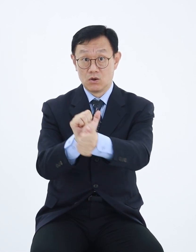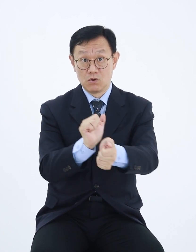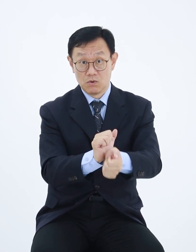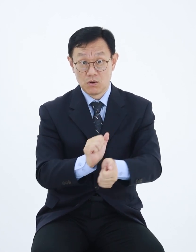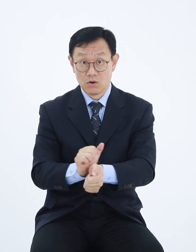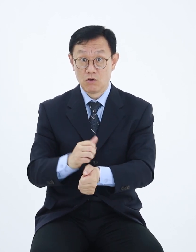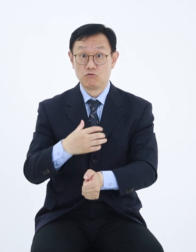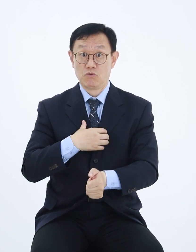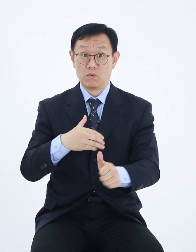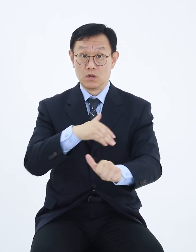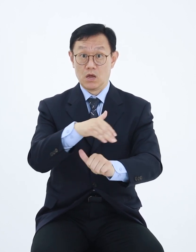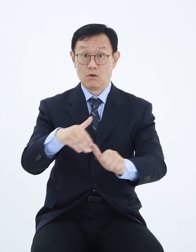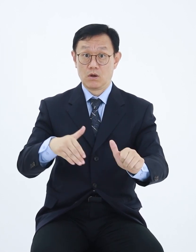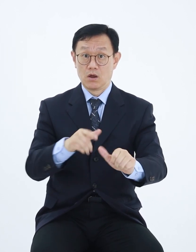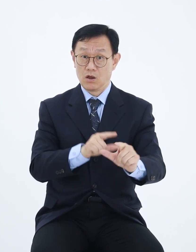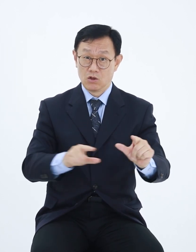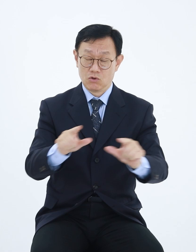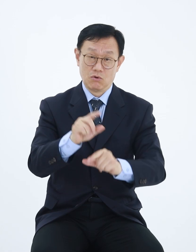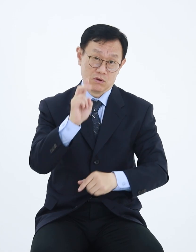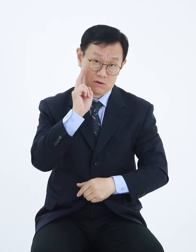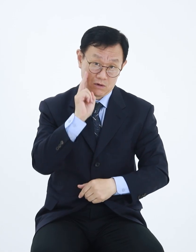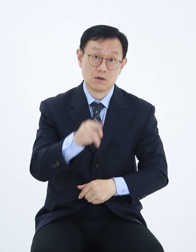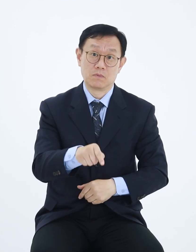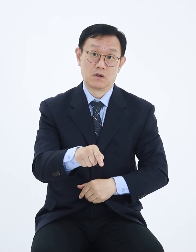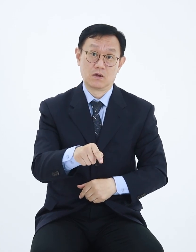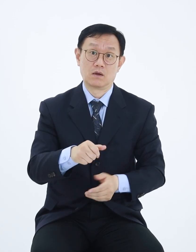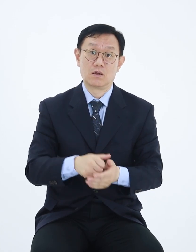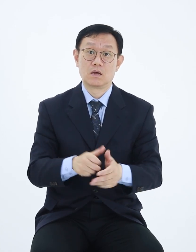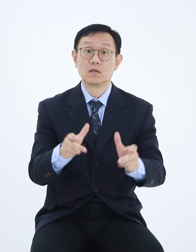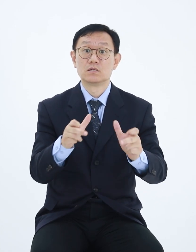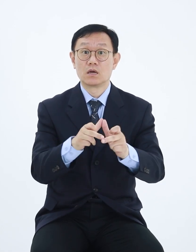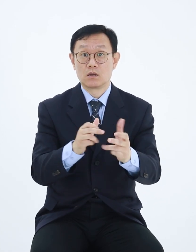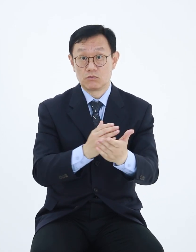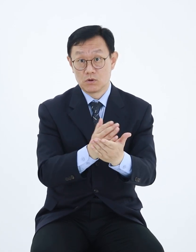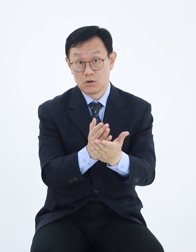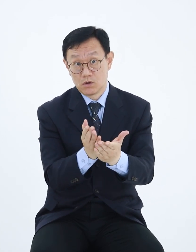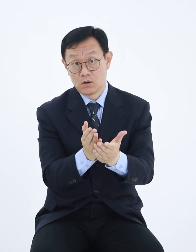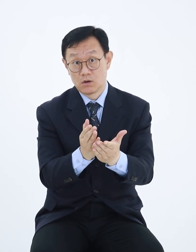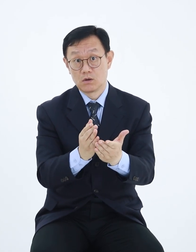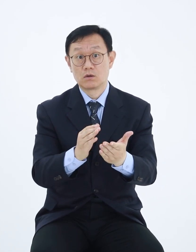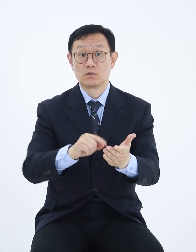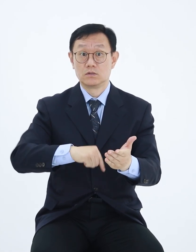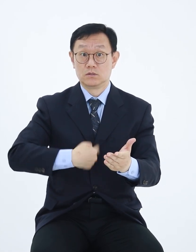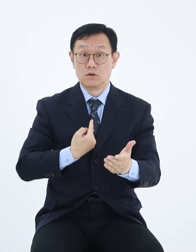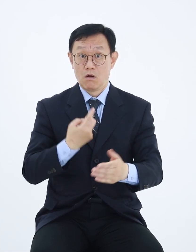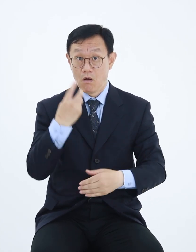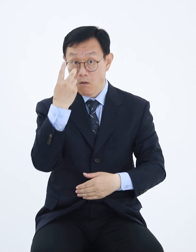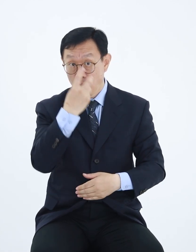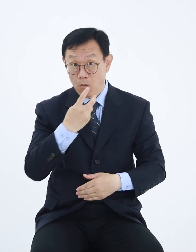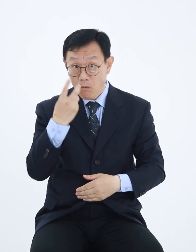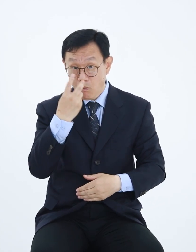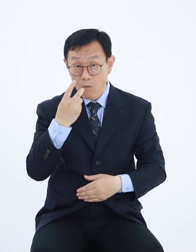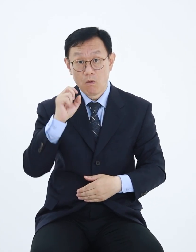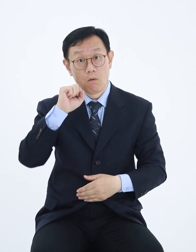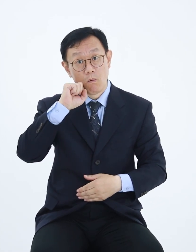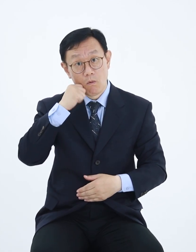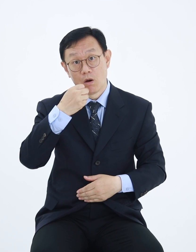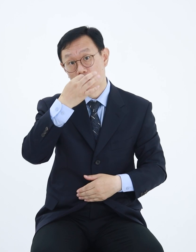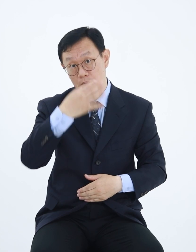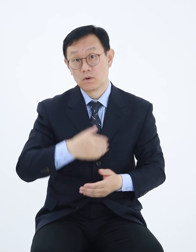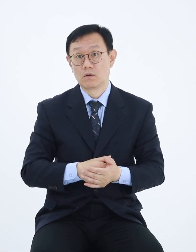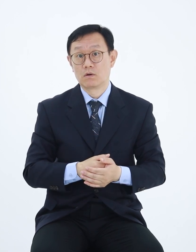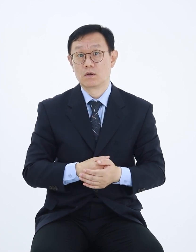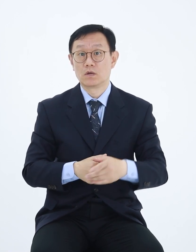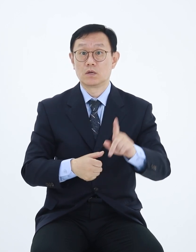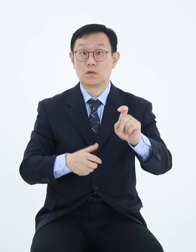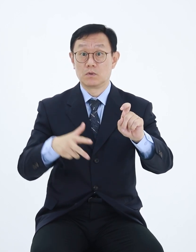등의 위험 상황에 더 취약합니다. 장애 유형과 그 정도에 따라 스스로를 보호하기 힘들 수 있습니다.